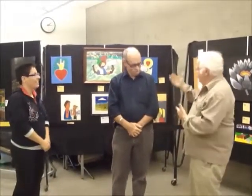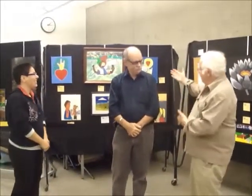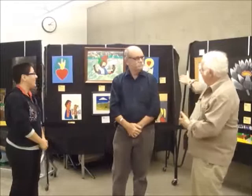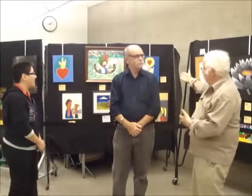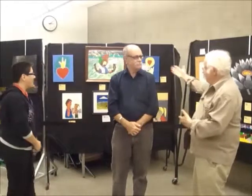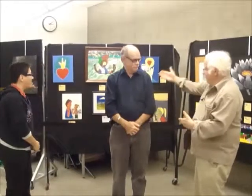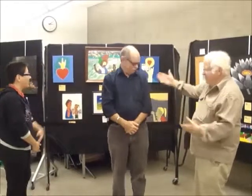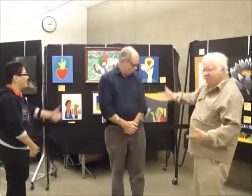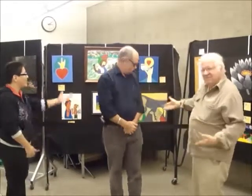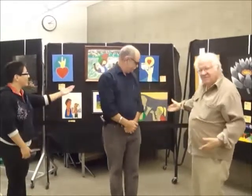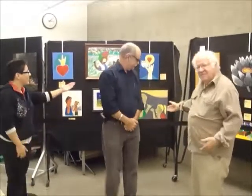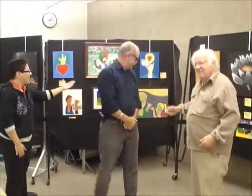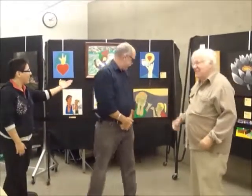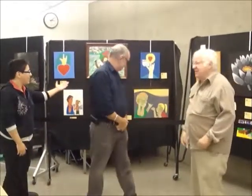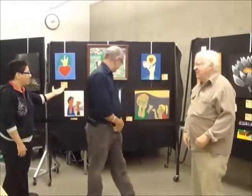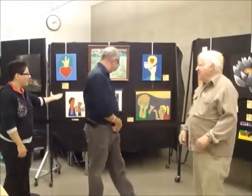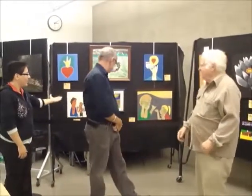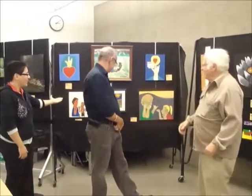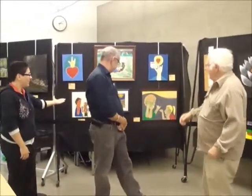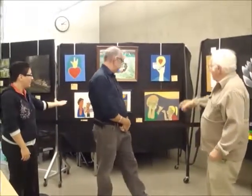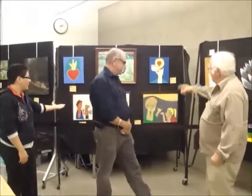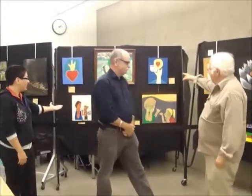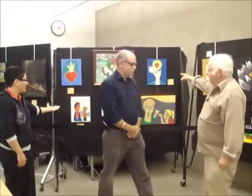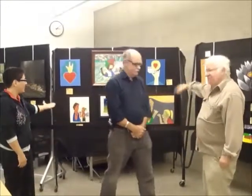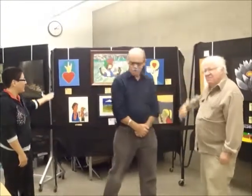در نقاشی هایم استفاده کردم.